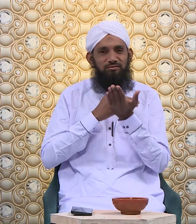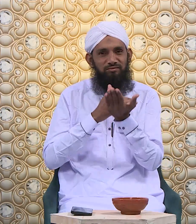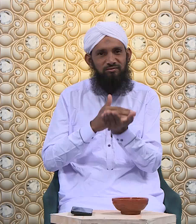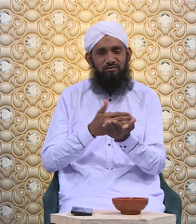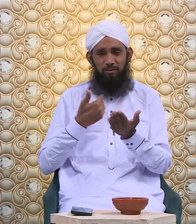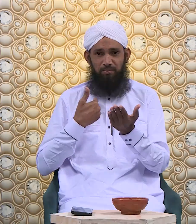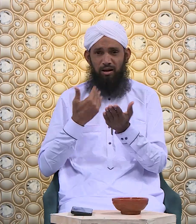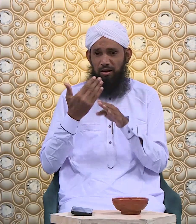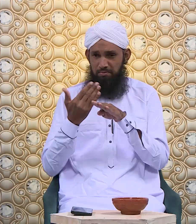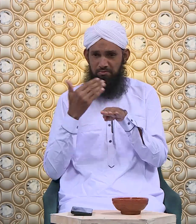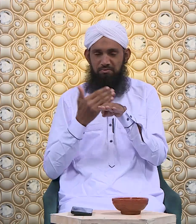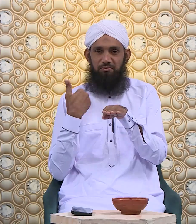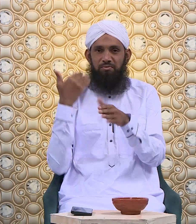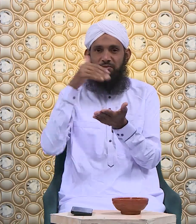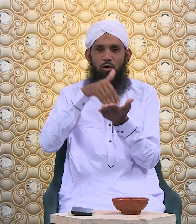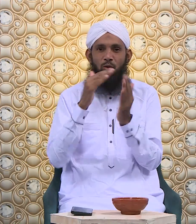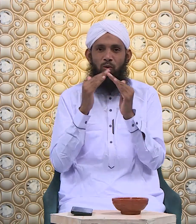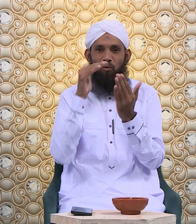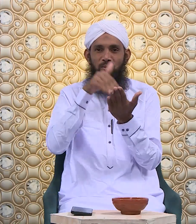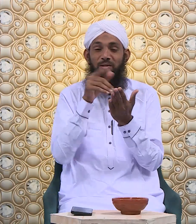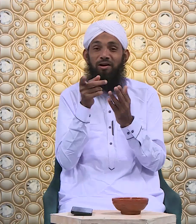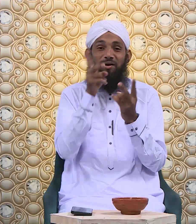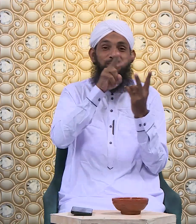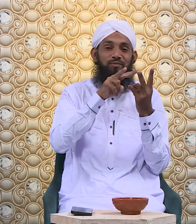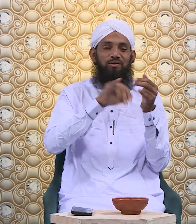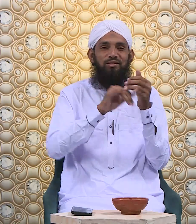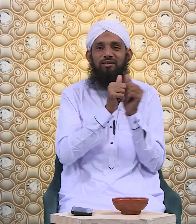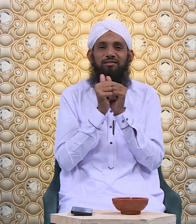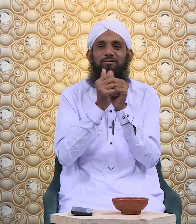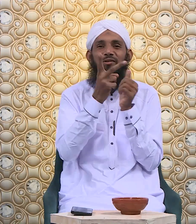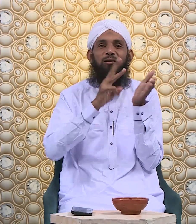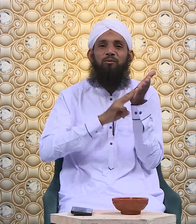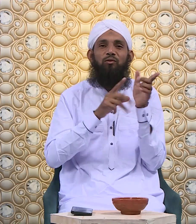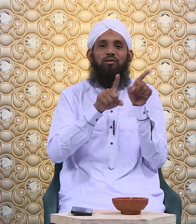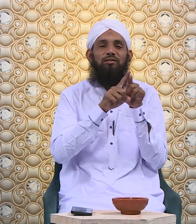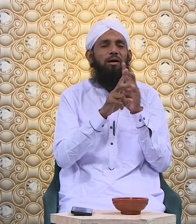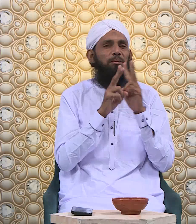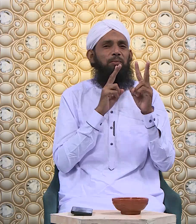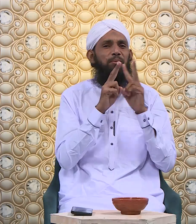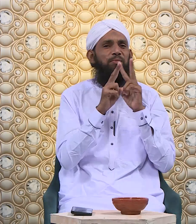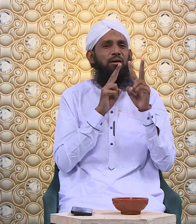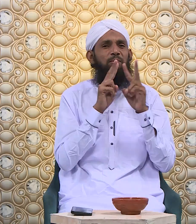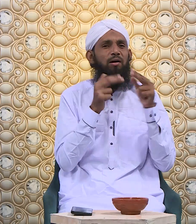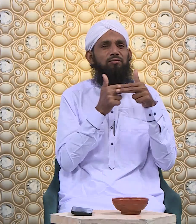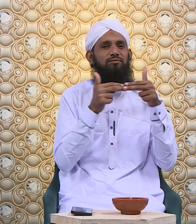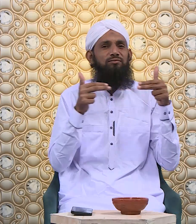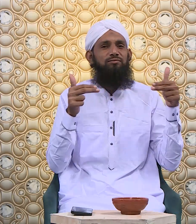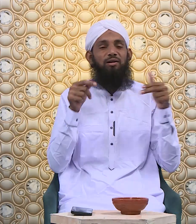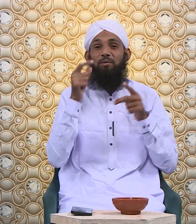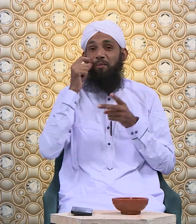امیر المؤمنین میں آپ کے پاس آیا تھا مگر آپ حضرت امیر معاویہ رضی اللہ عنہ کے ساتھ مصروف غفتگو تھے آپ